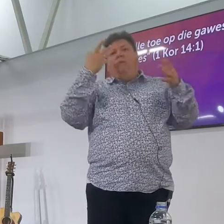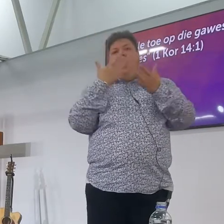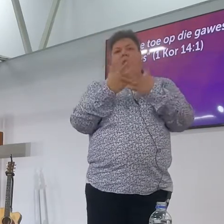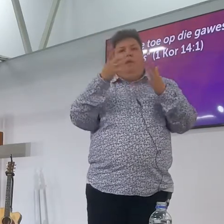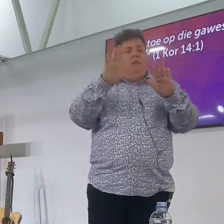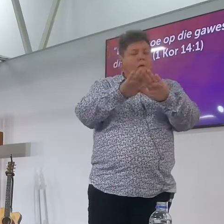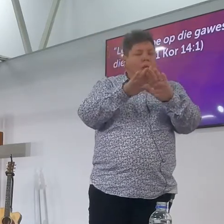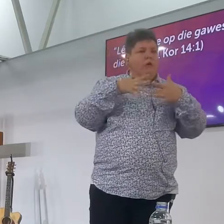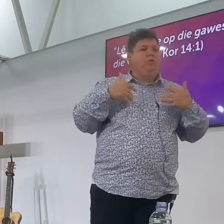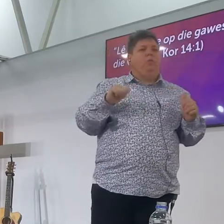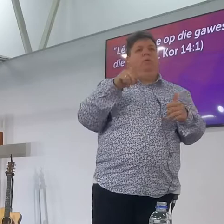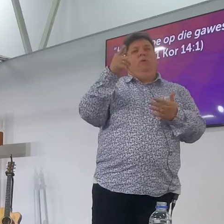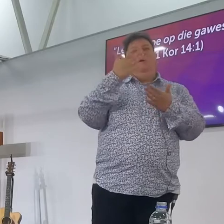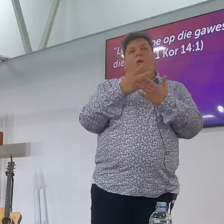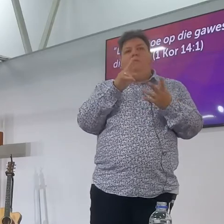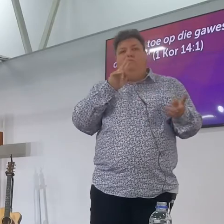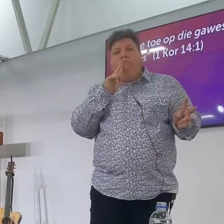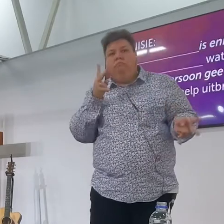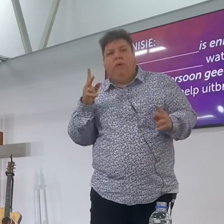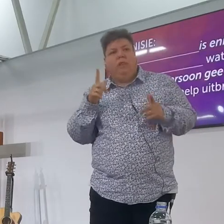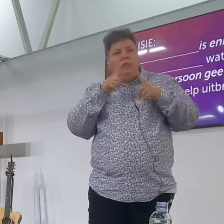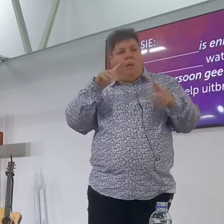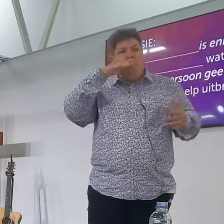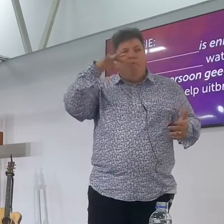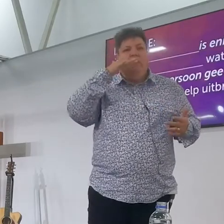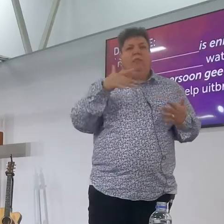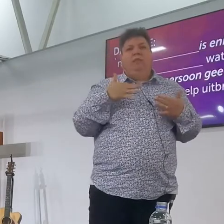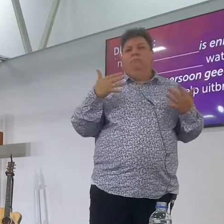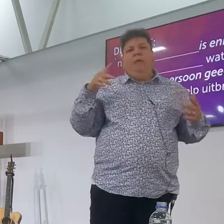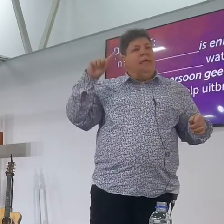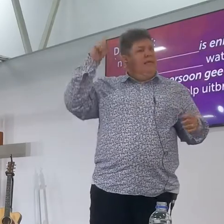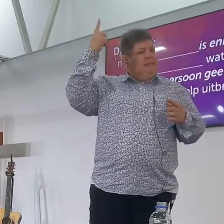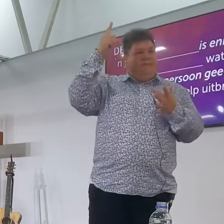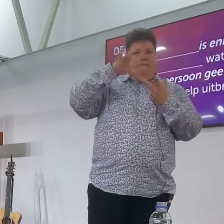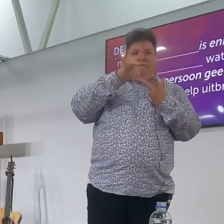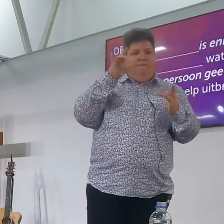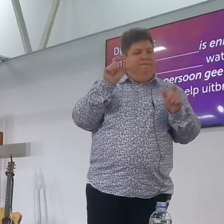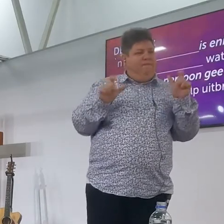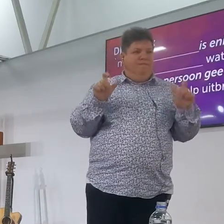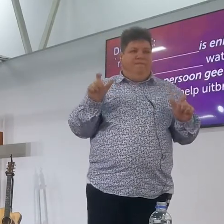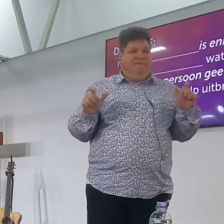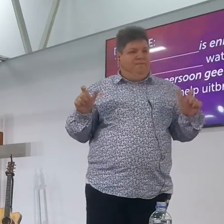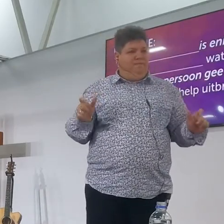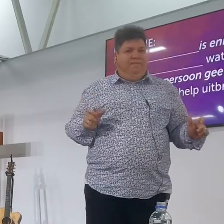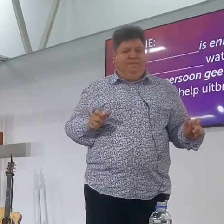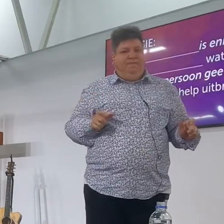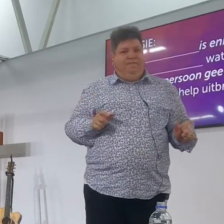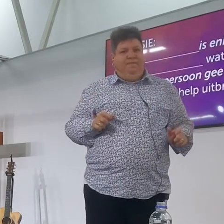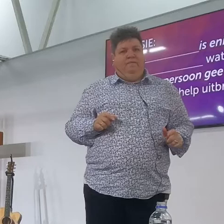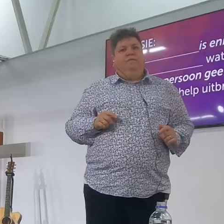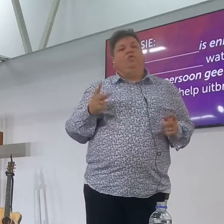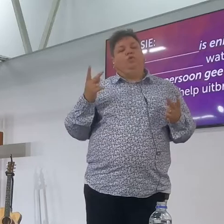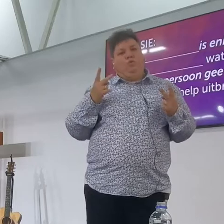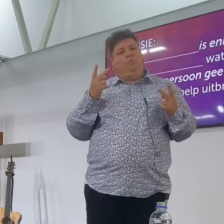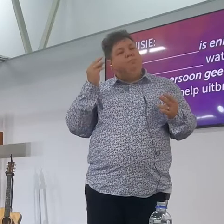saamwerk, en ek en jy moet streef daarna, ons moet weet wat die Here in ons lewe wil doen. Nou kyk, kom ek gee vir julle 'n eenvoudige definisie van geestelike